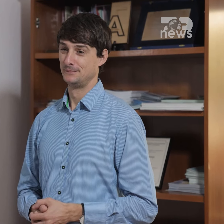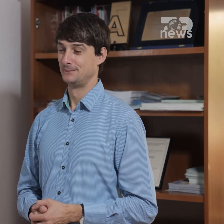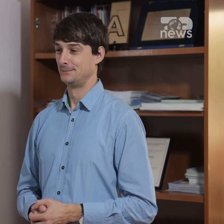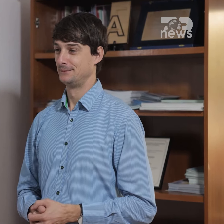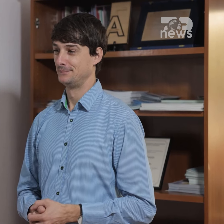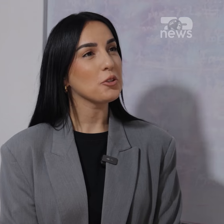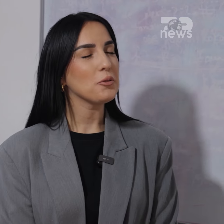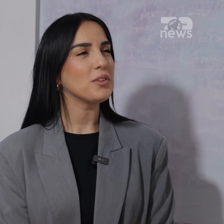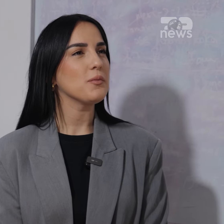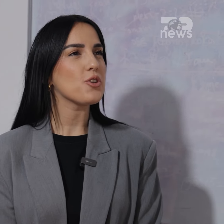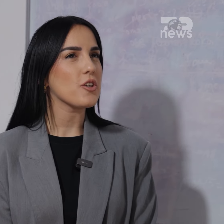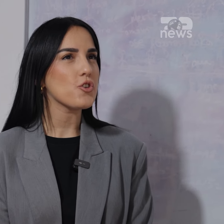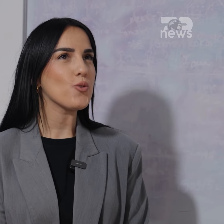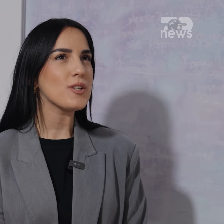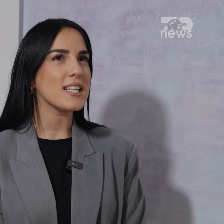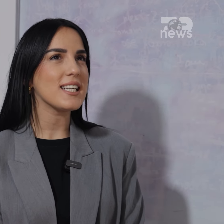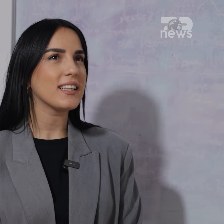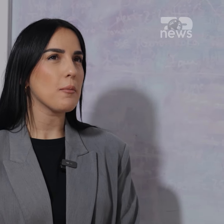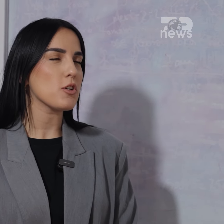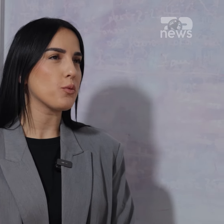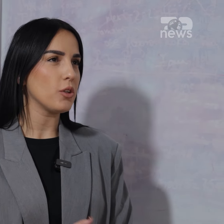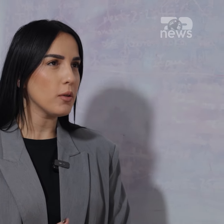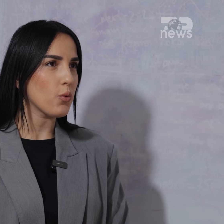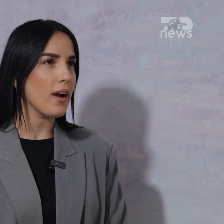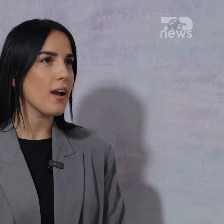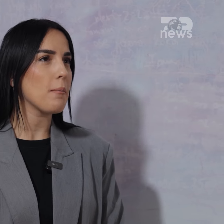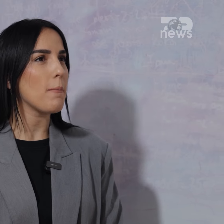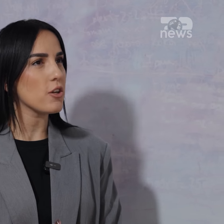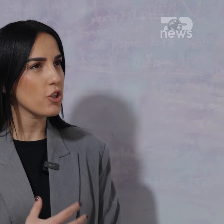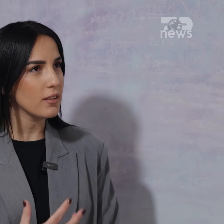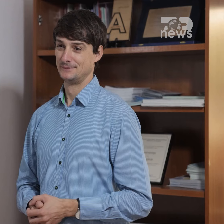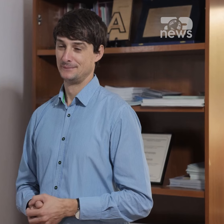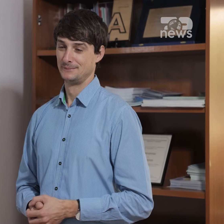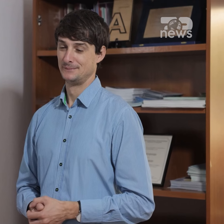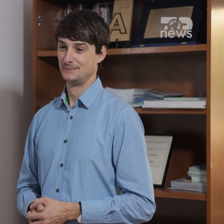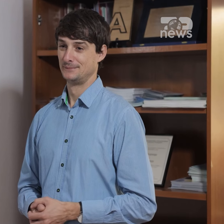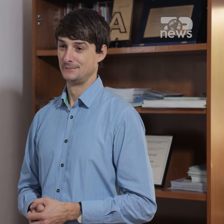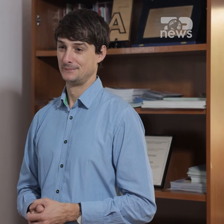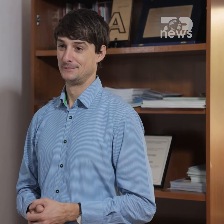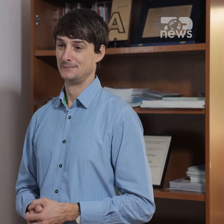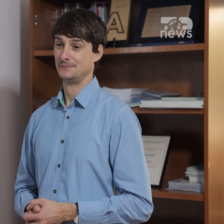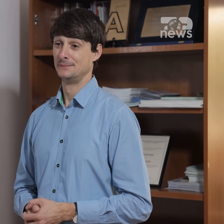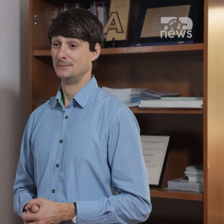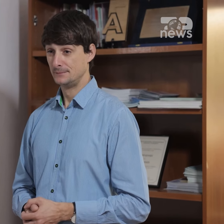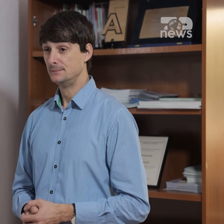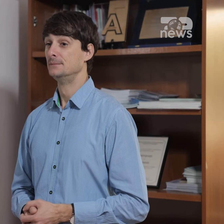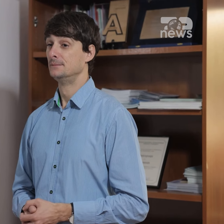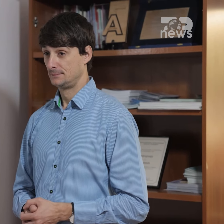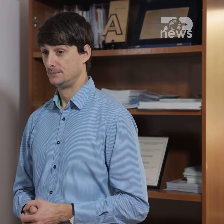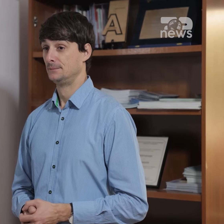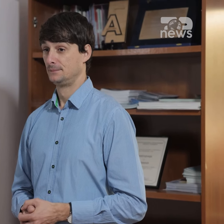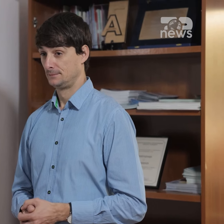më shumë. Do të dojmë të ditim gjithashtu se cilat janë bashkëpunimet tuaja me Bashkinë Tiranë, bashkëpunimet kryesore dhe me organizatat ndërkombëtare